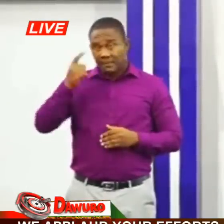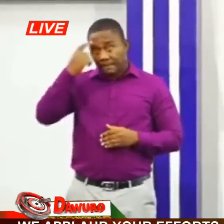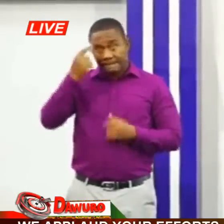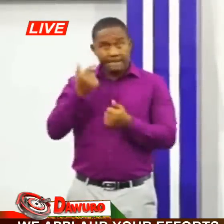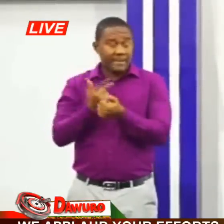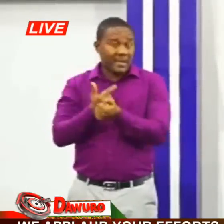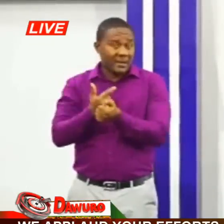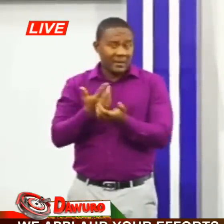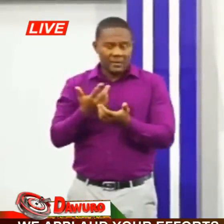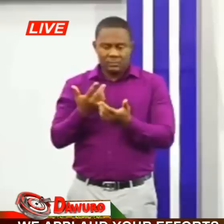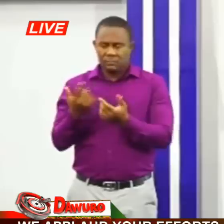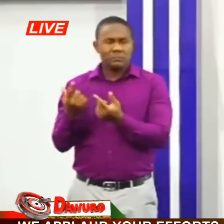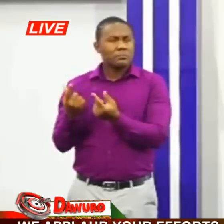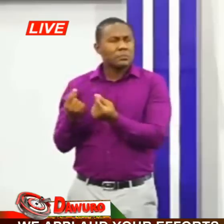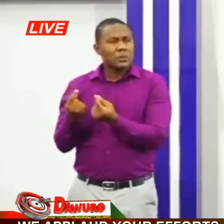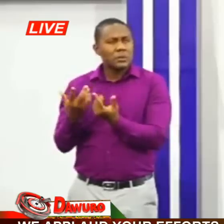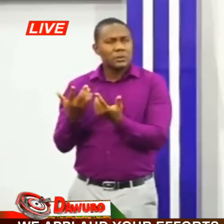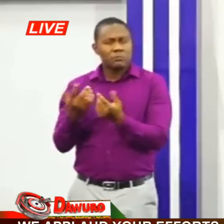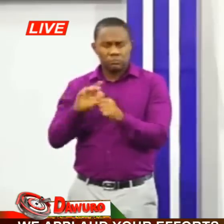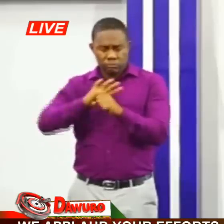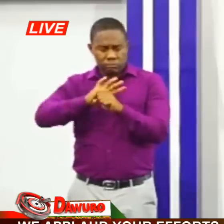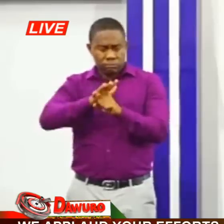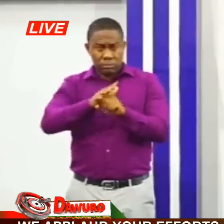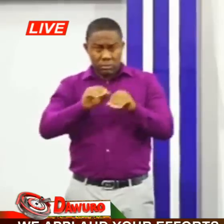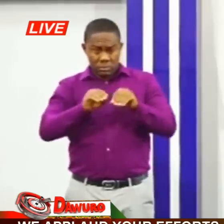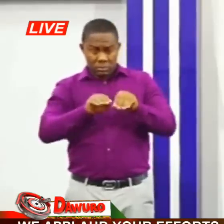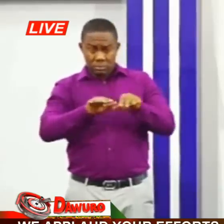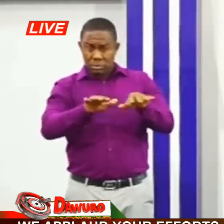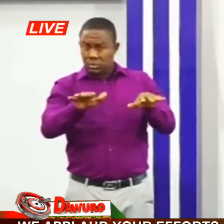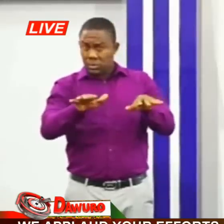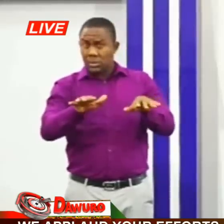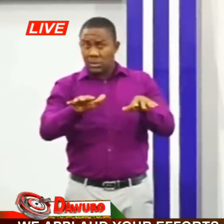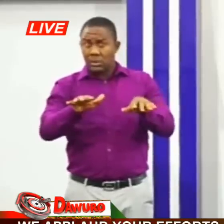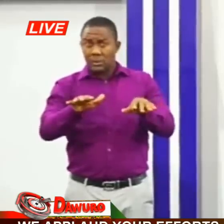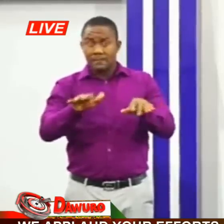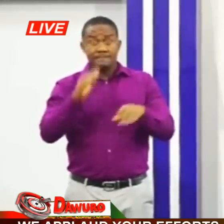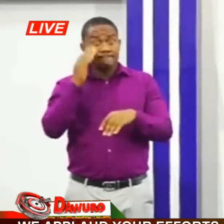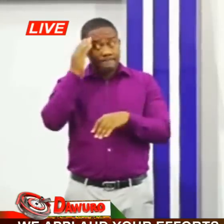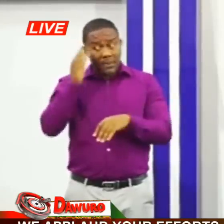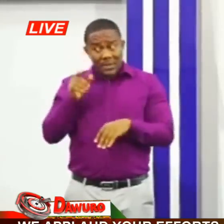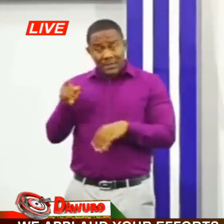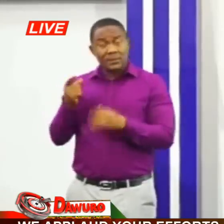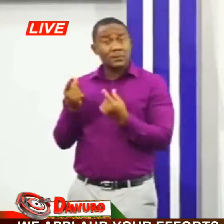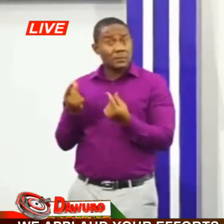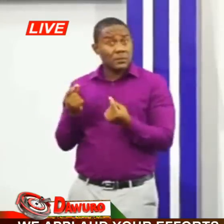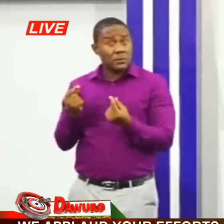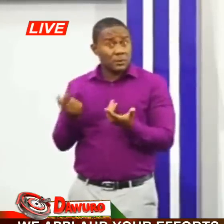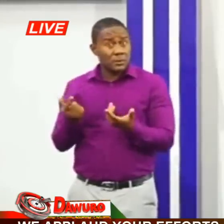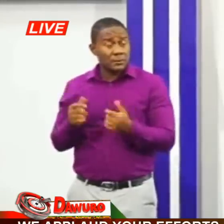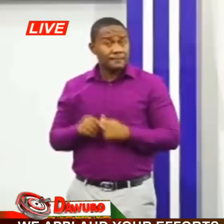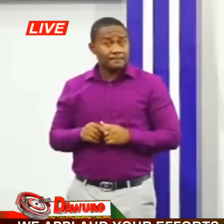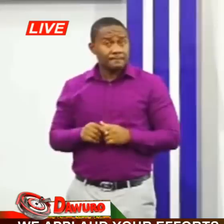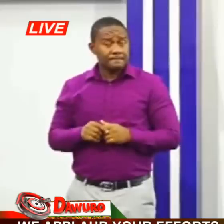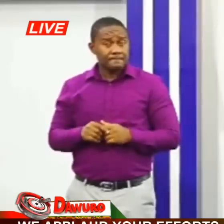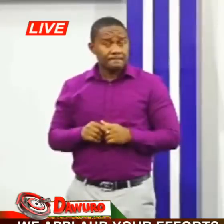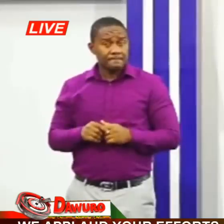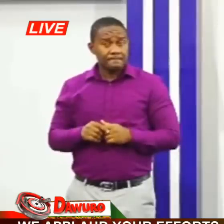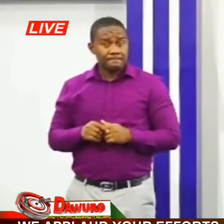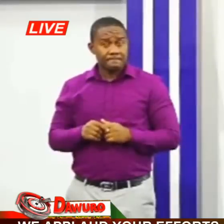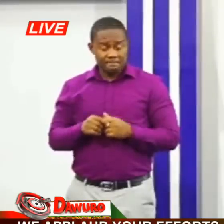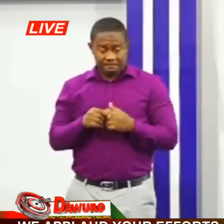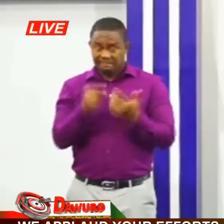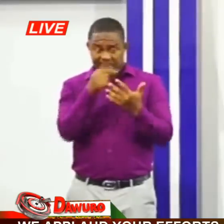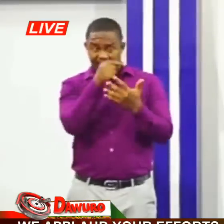akofa yade no amana tiatese na de help ad abre oman no ne senti kwasere wonum se mpo so wo bo moden no